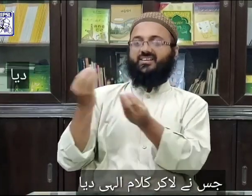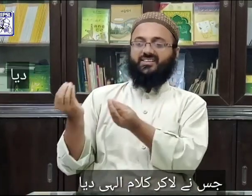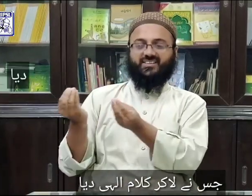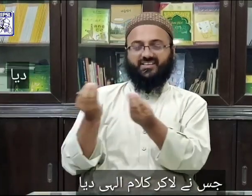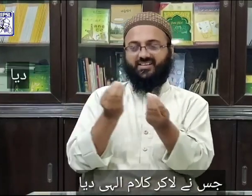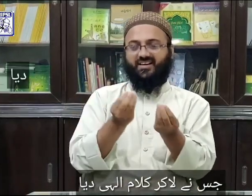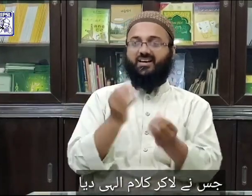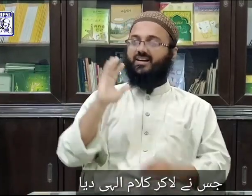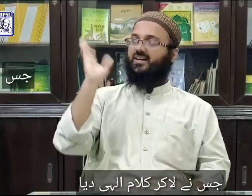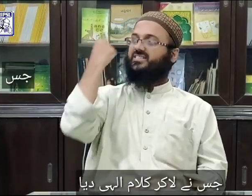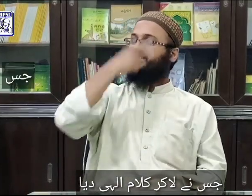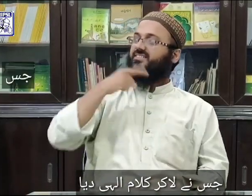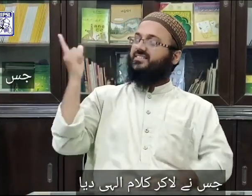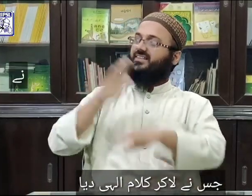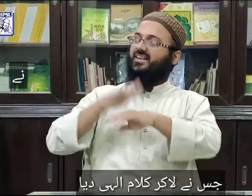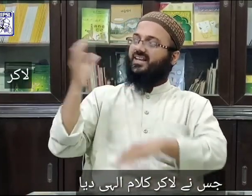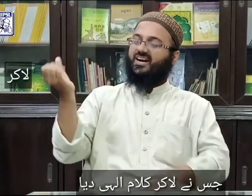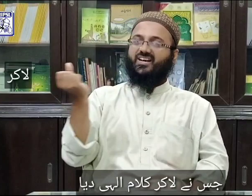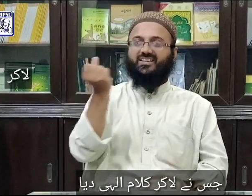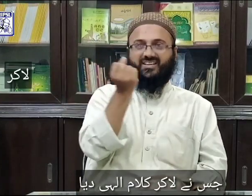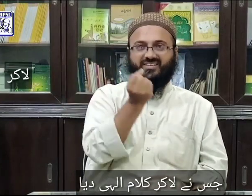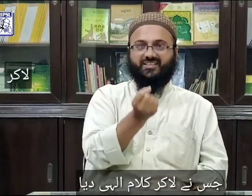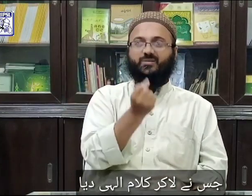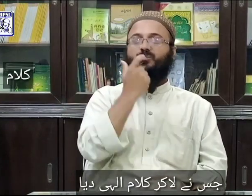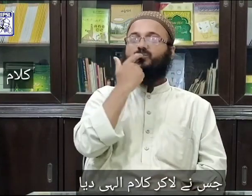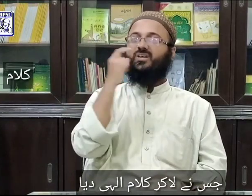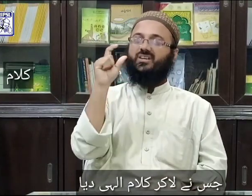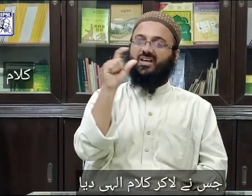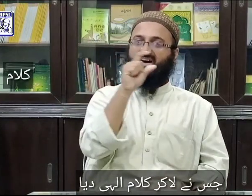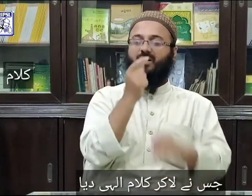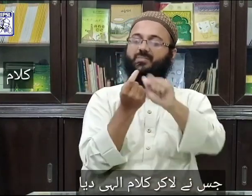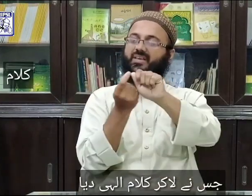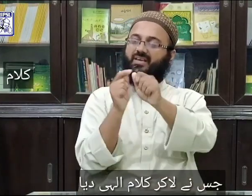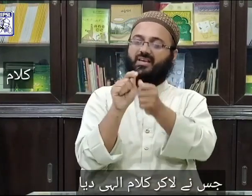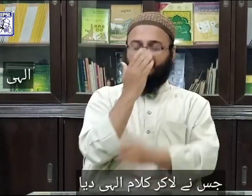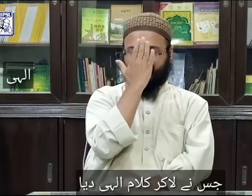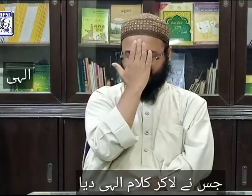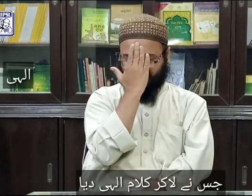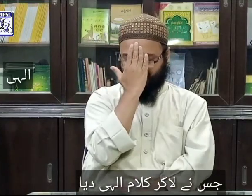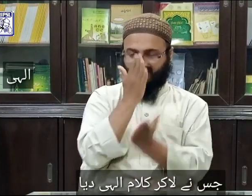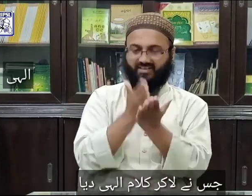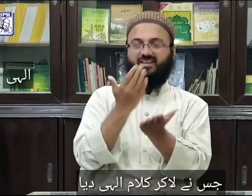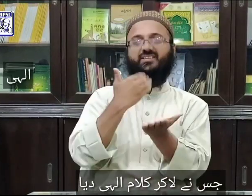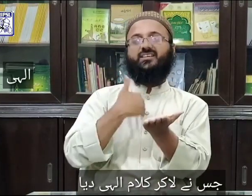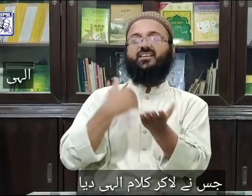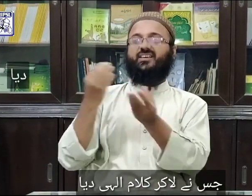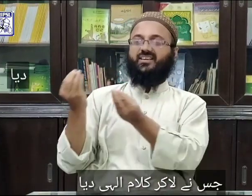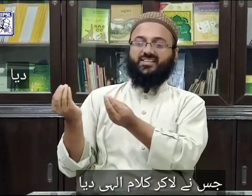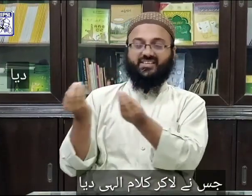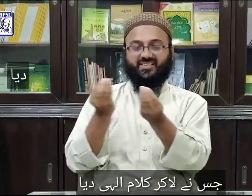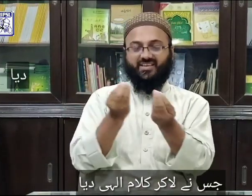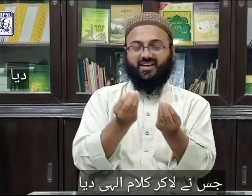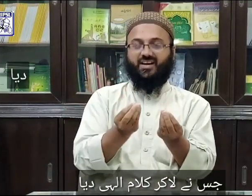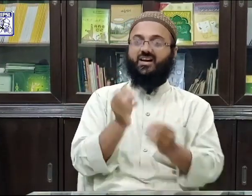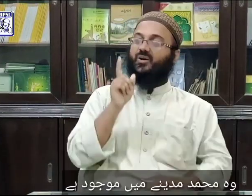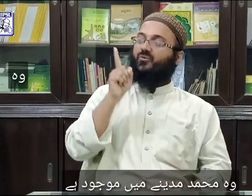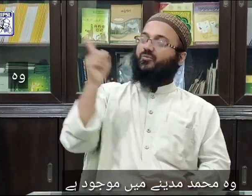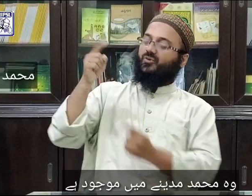دیا جس نے لا کر کلامِ الہی دیا وہ